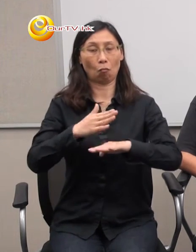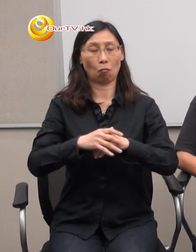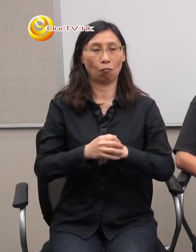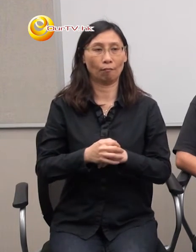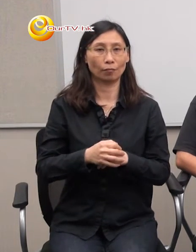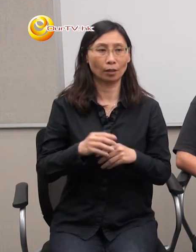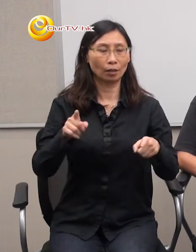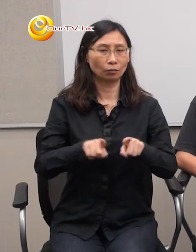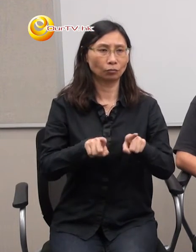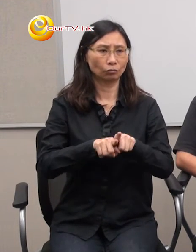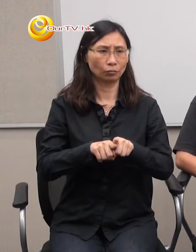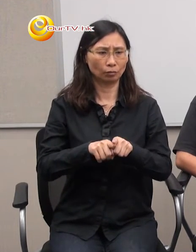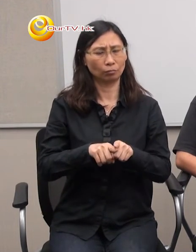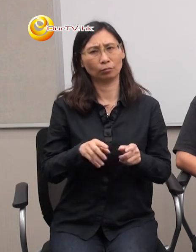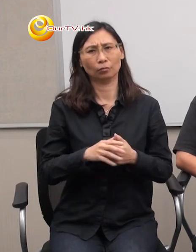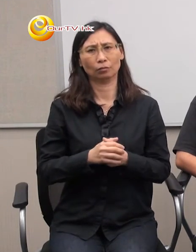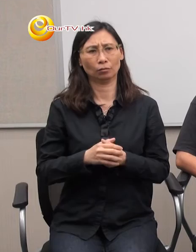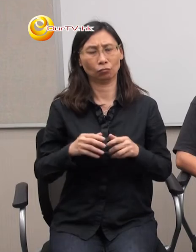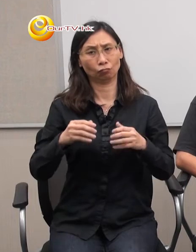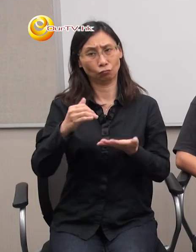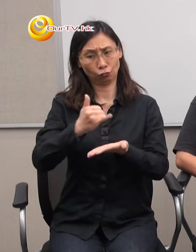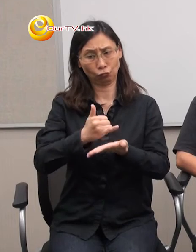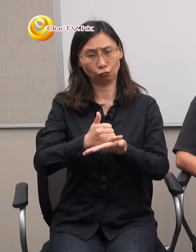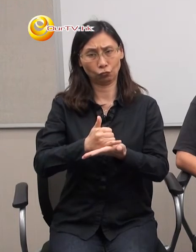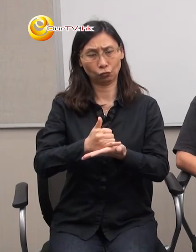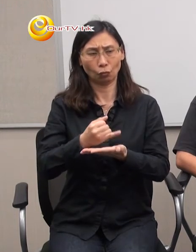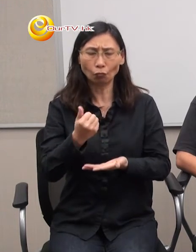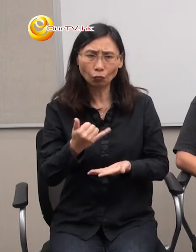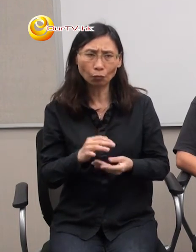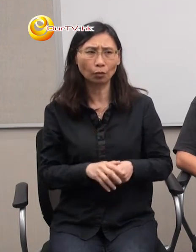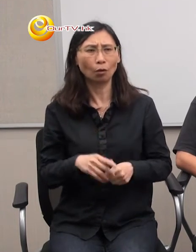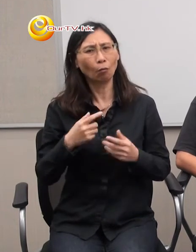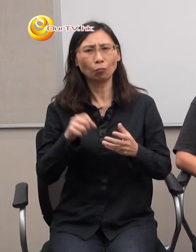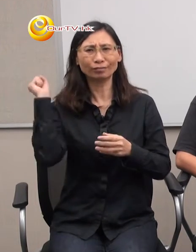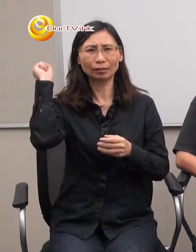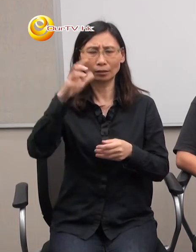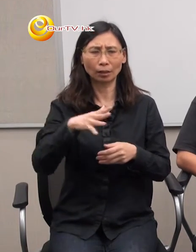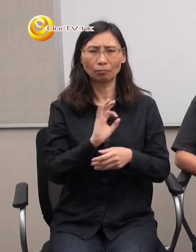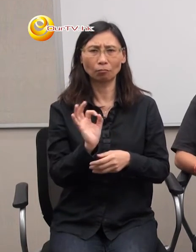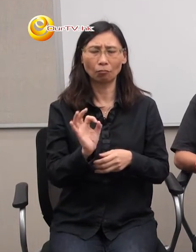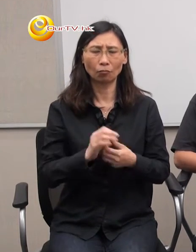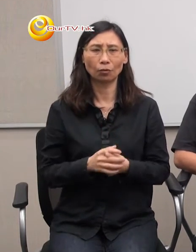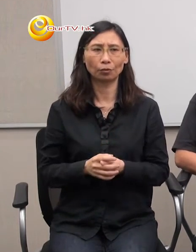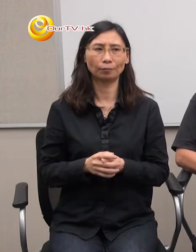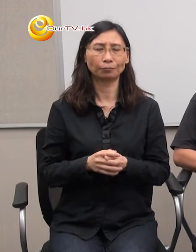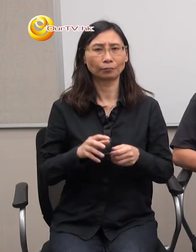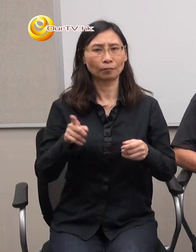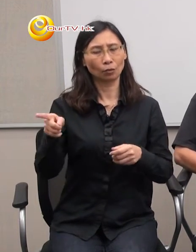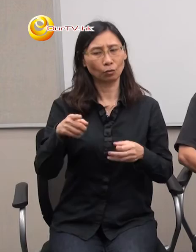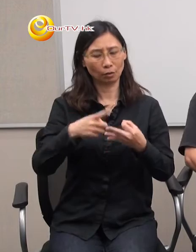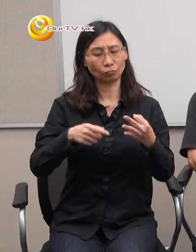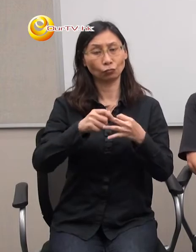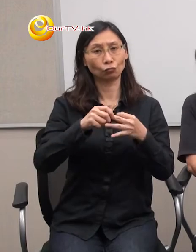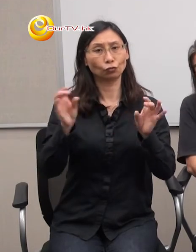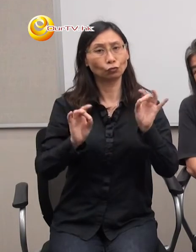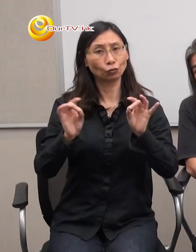同阿黃毓民點會同案啊？大佬，毓民冇掟過張德江啊？係咪有冇去？阿張德江唔使做證人噶嘛？係